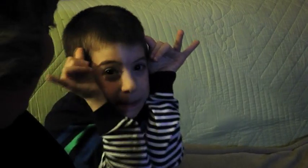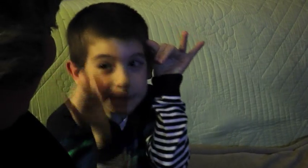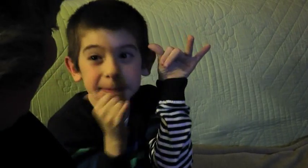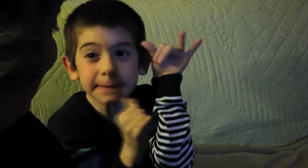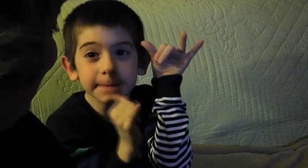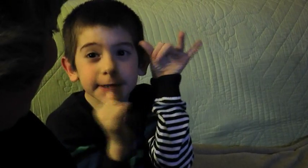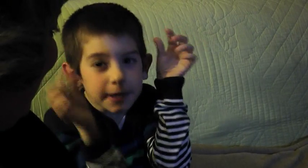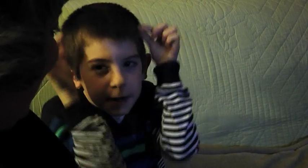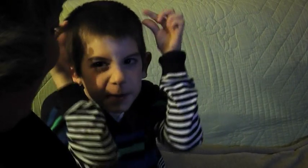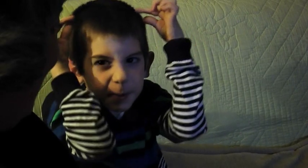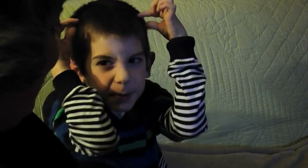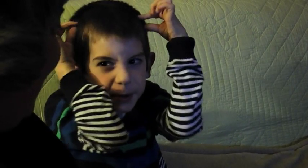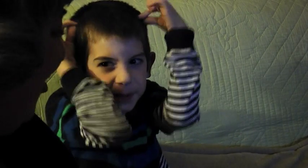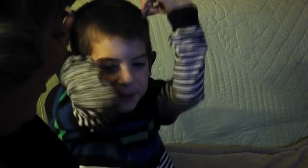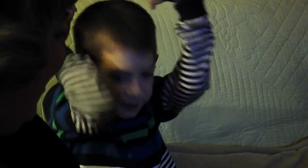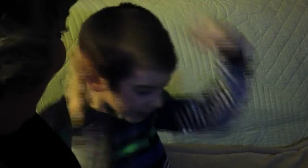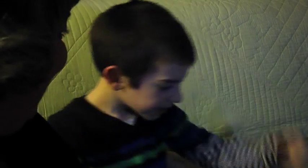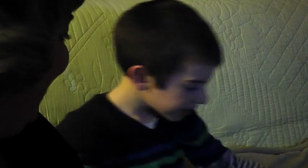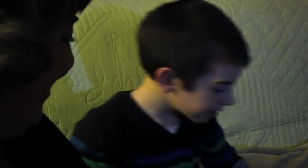Il chassait des mammouths et des rennes, ouais.